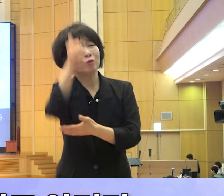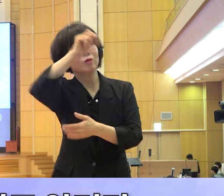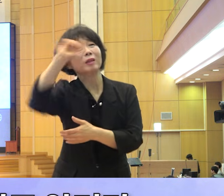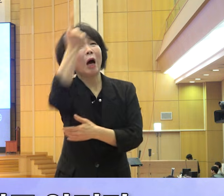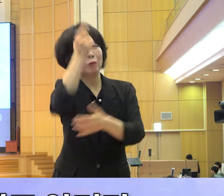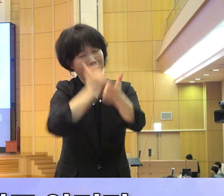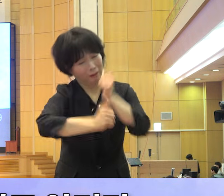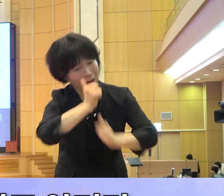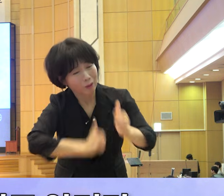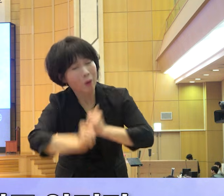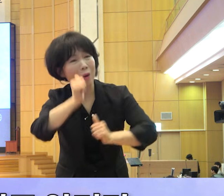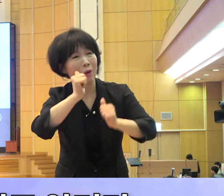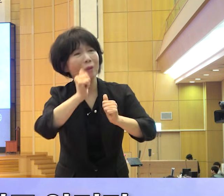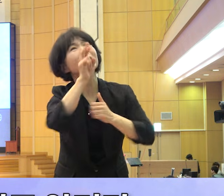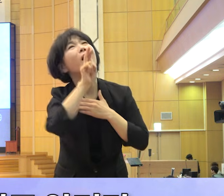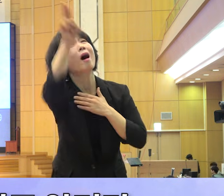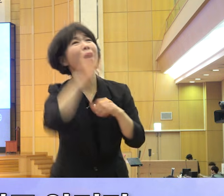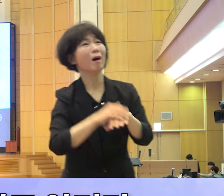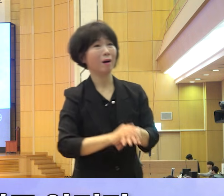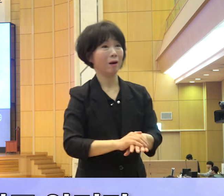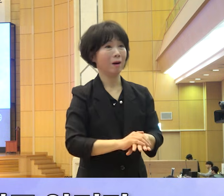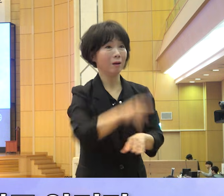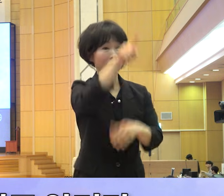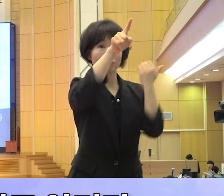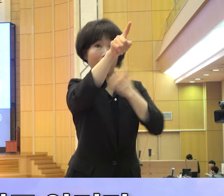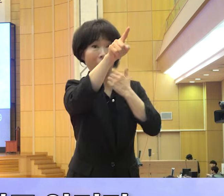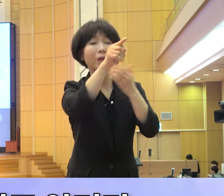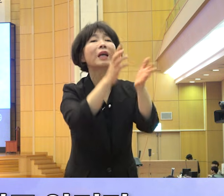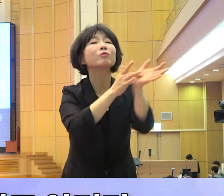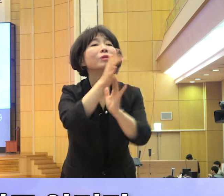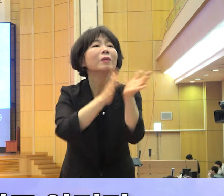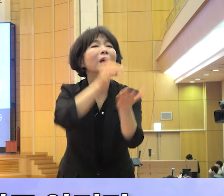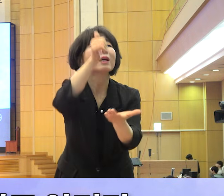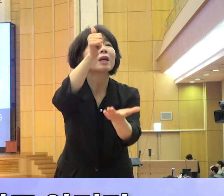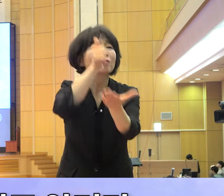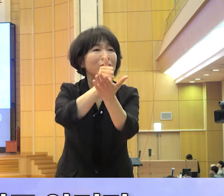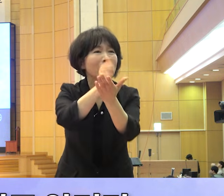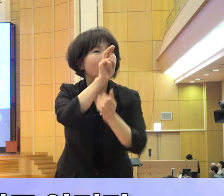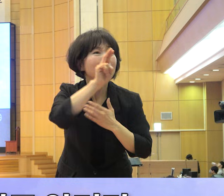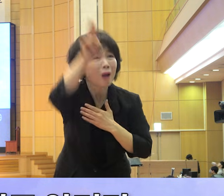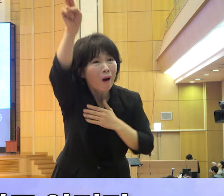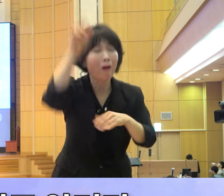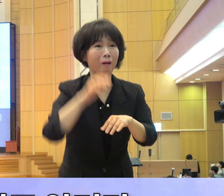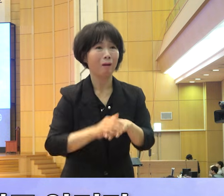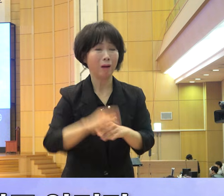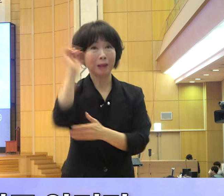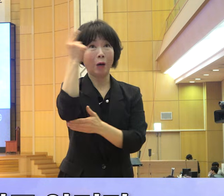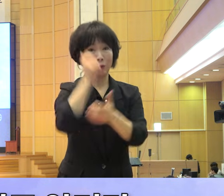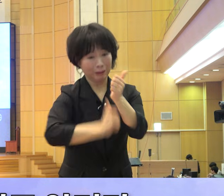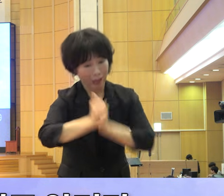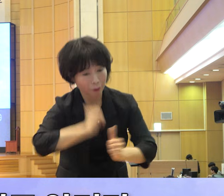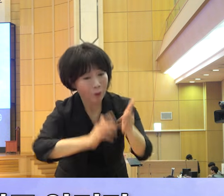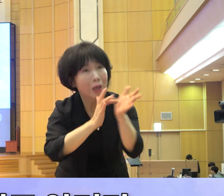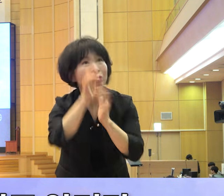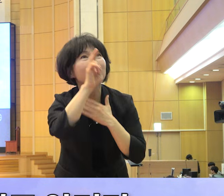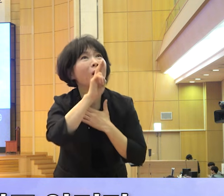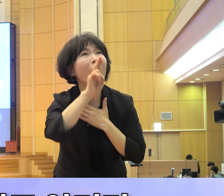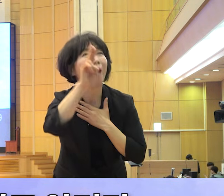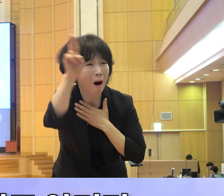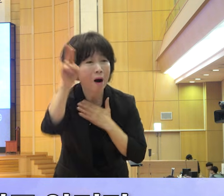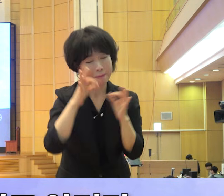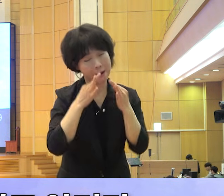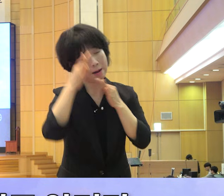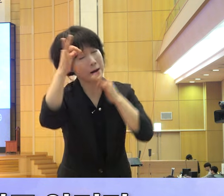다윗의 자손이요. 이것은 예수님이 다윗의 자손이라고 하는 걸 이미